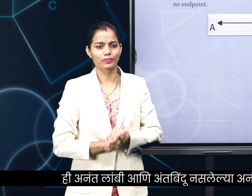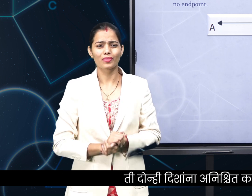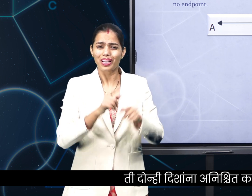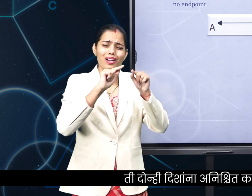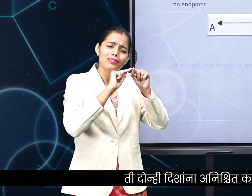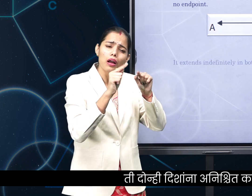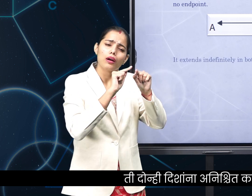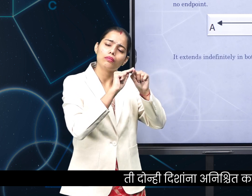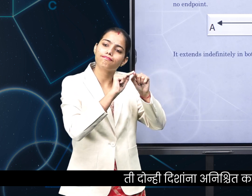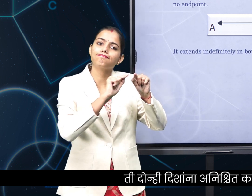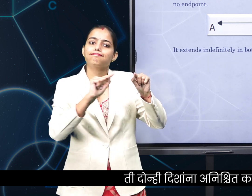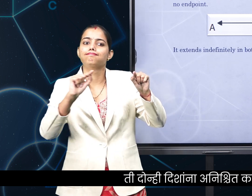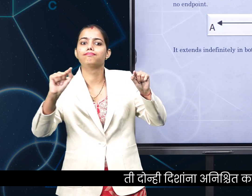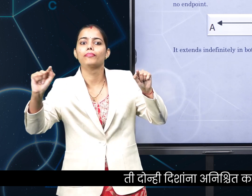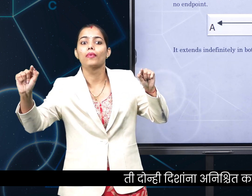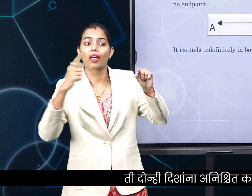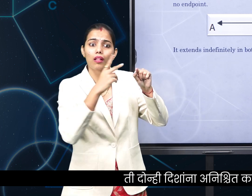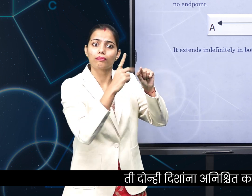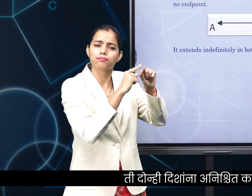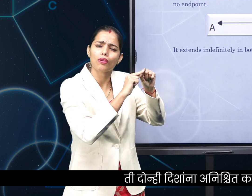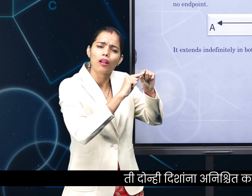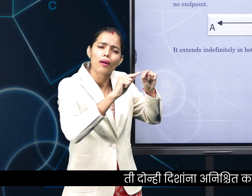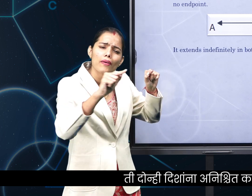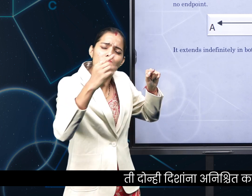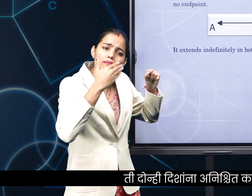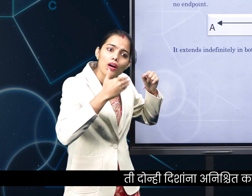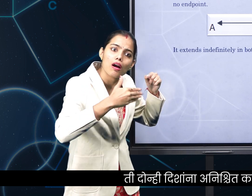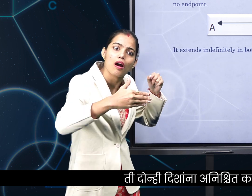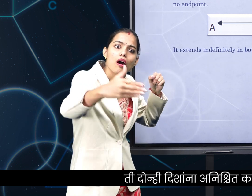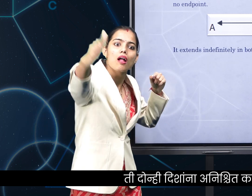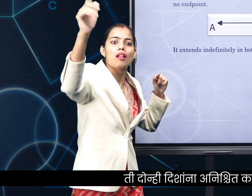ती दोन्ही दिशांना अनिश्चित काळासाठी पसरते.